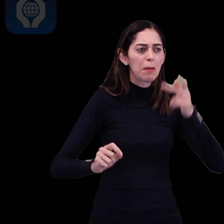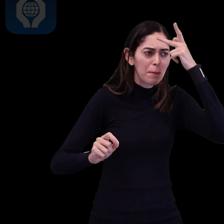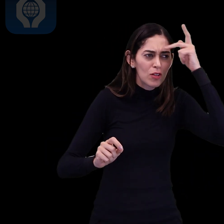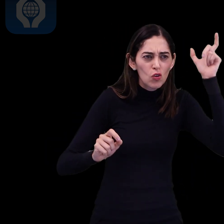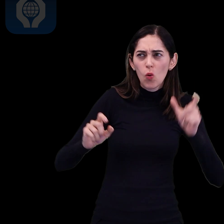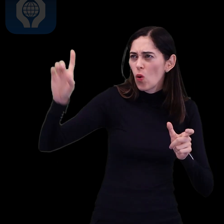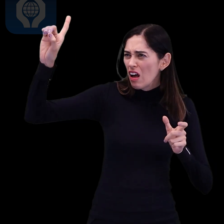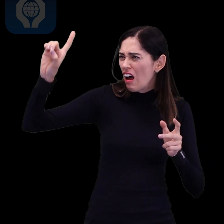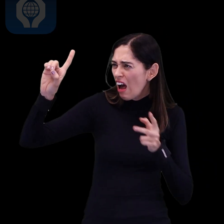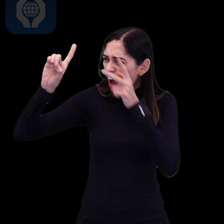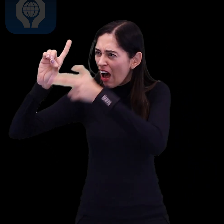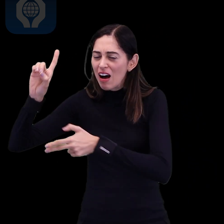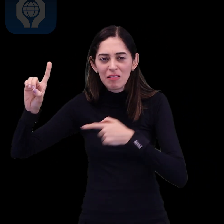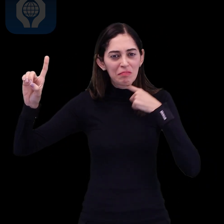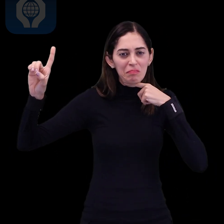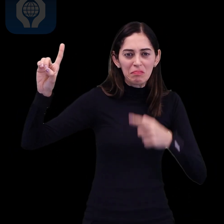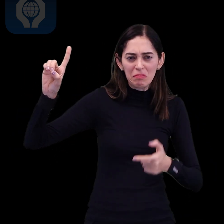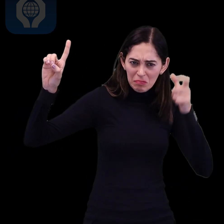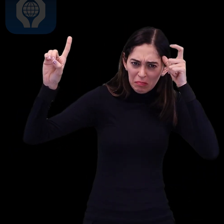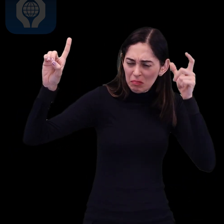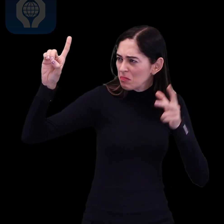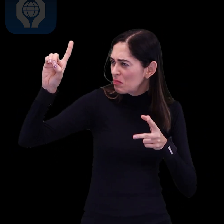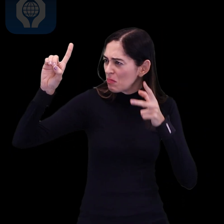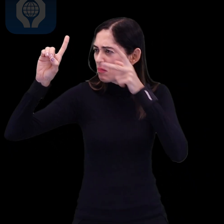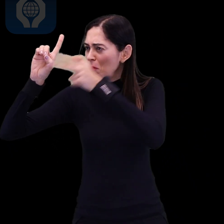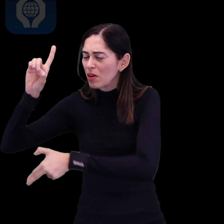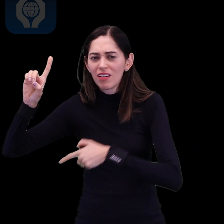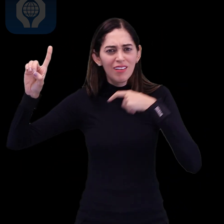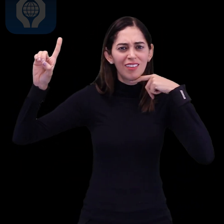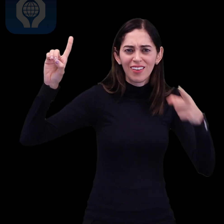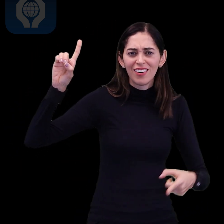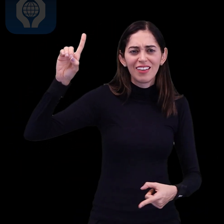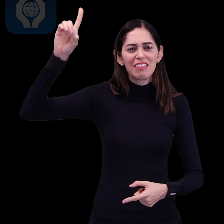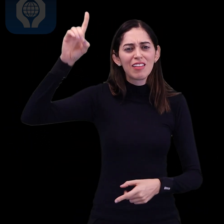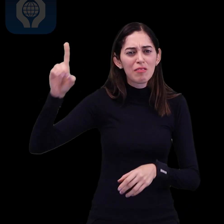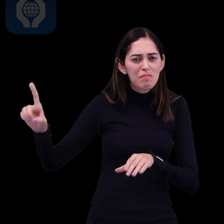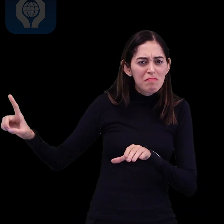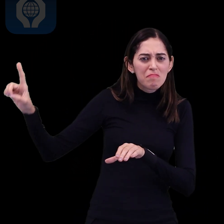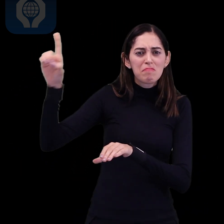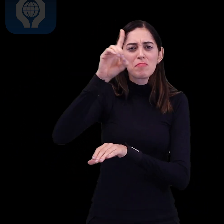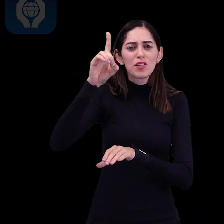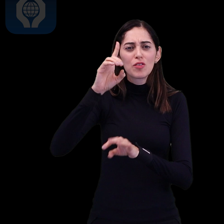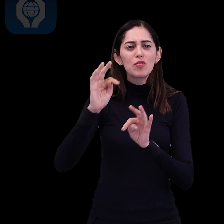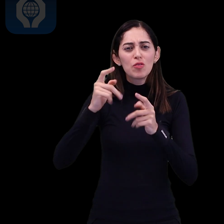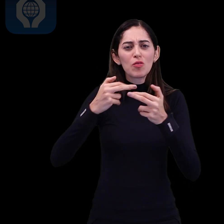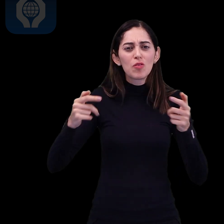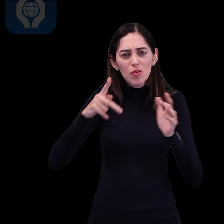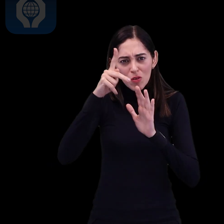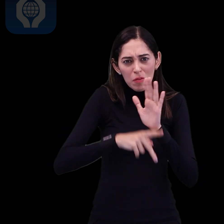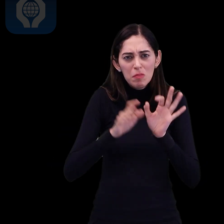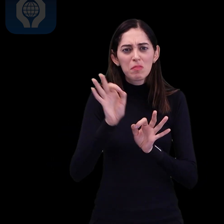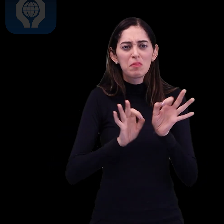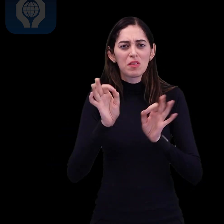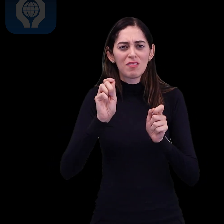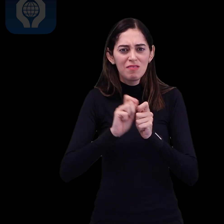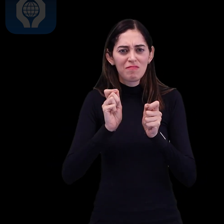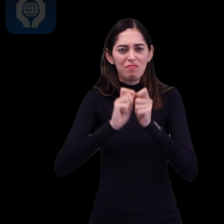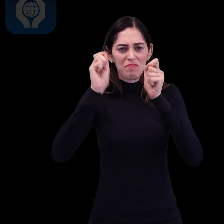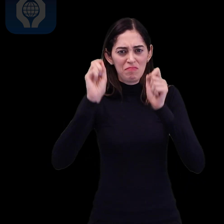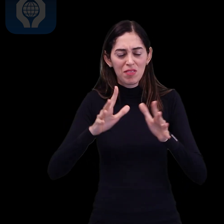a Deus. Deus é maior do que todos. Ele sempre faz tudo o que planeja. Por isso,